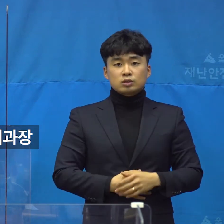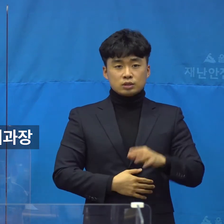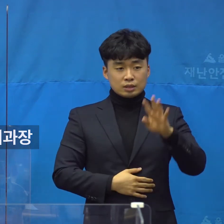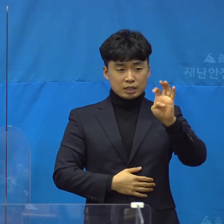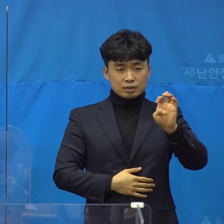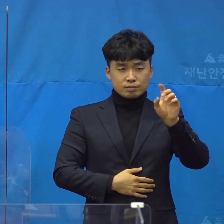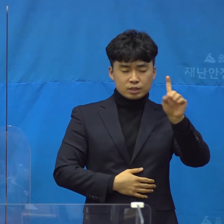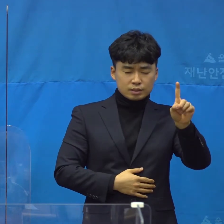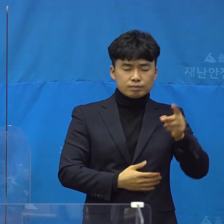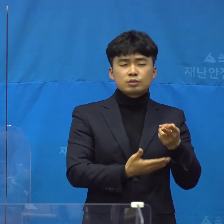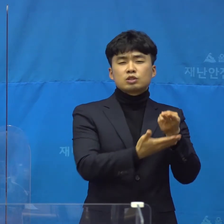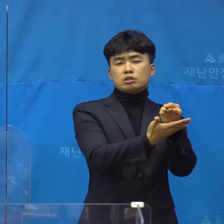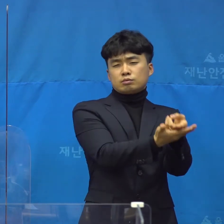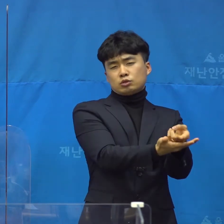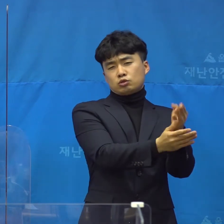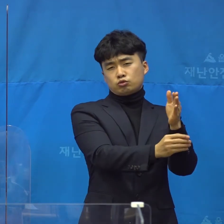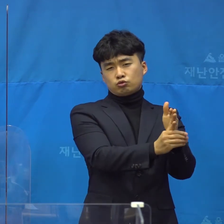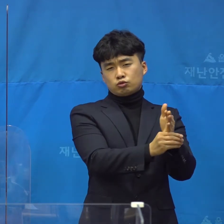41명이 입원 중이고